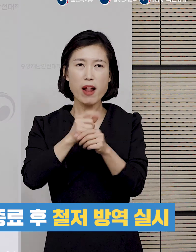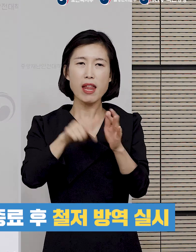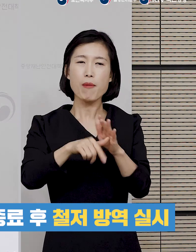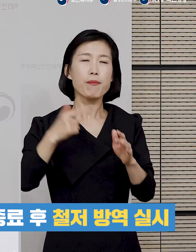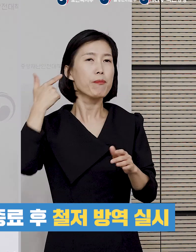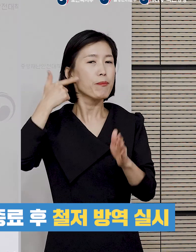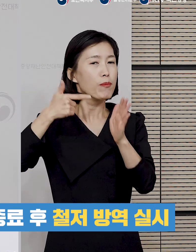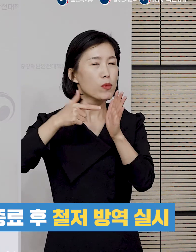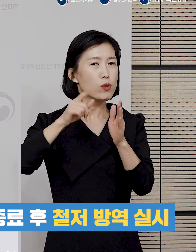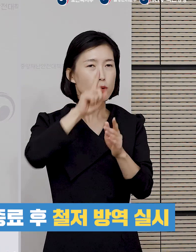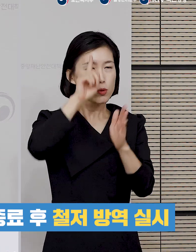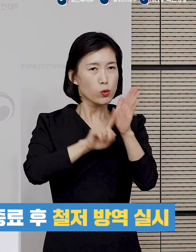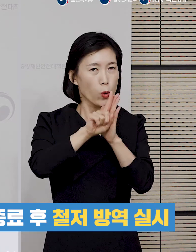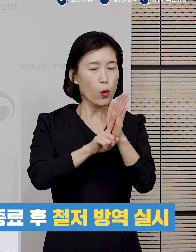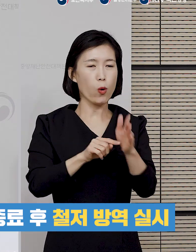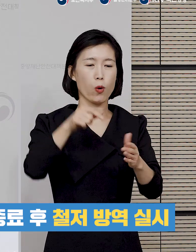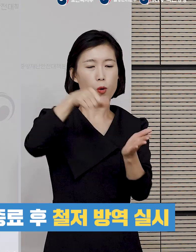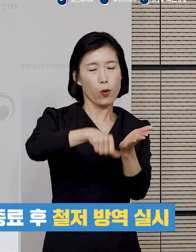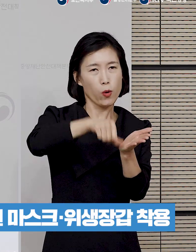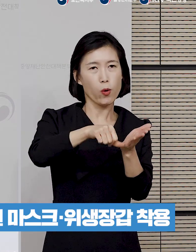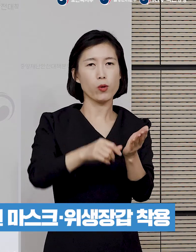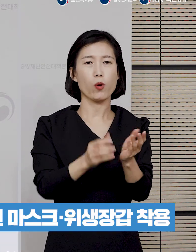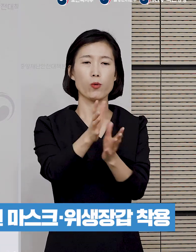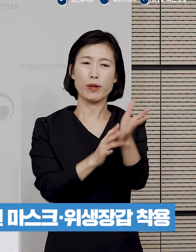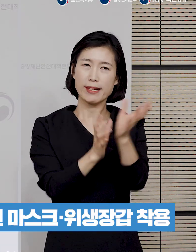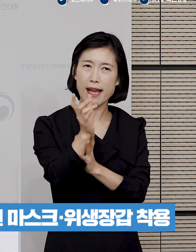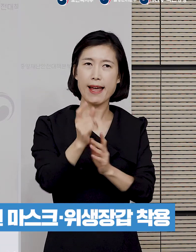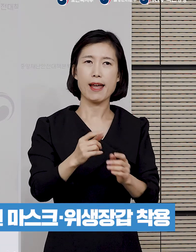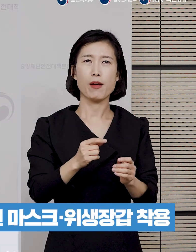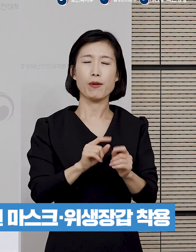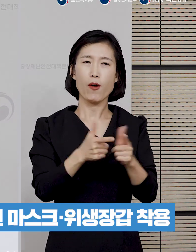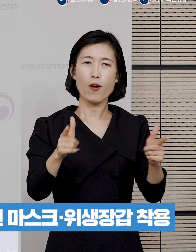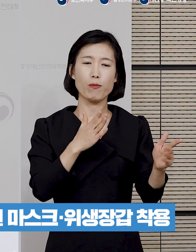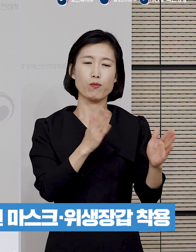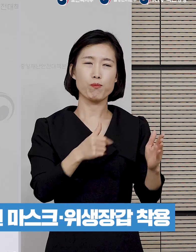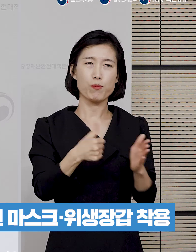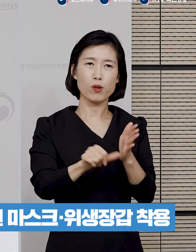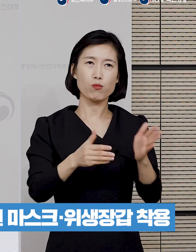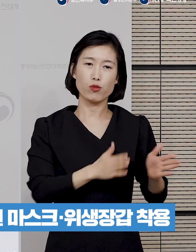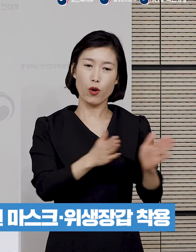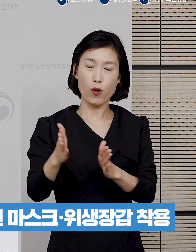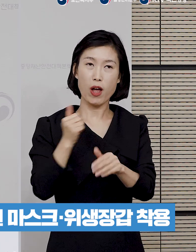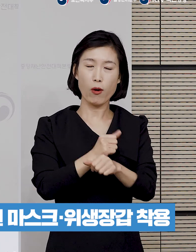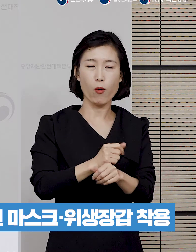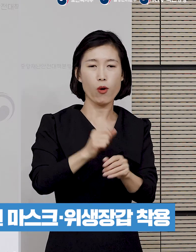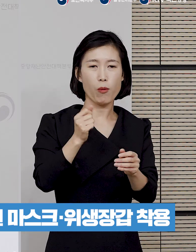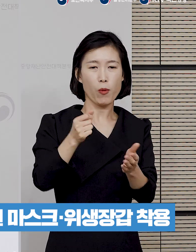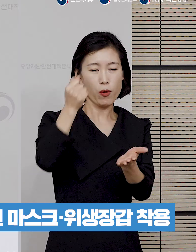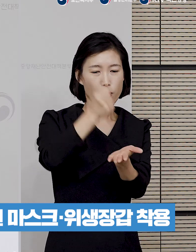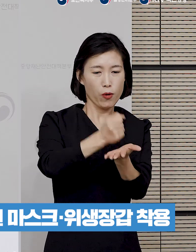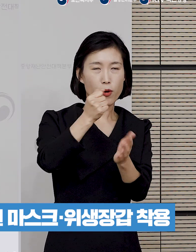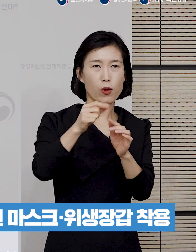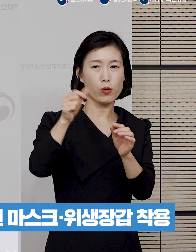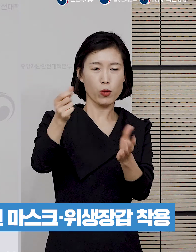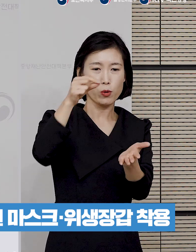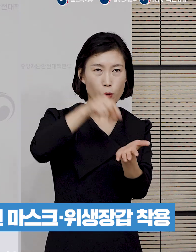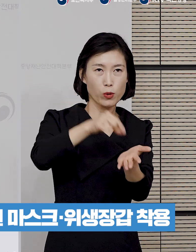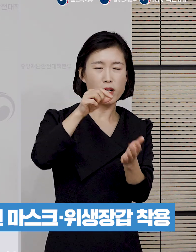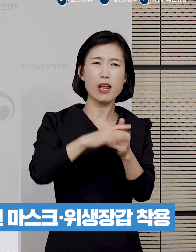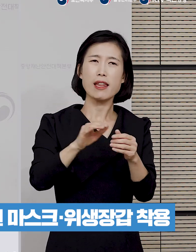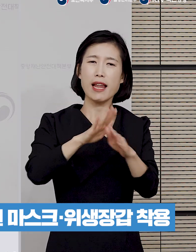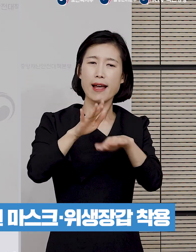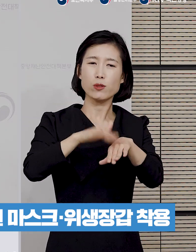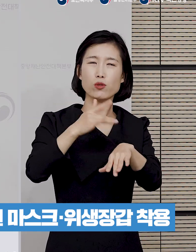개표소 내에 채 온게 손소독제 위생장갑 등 위생 물품을 비치하고 기표대 와 기표 용구